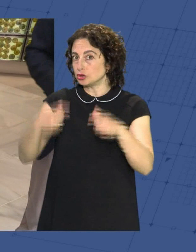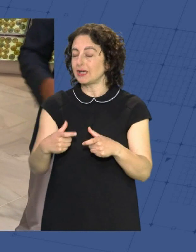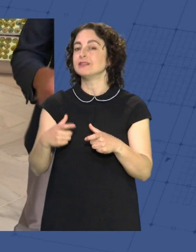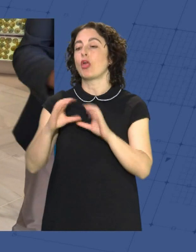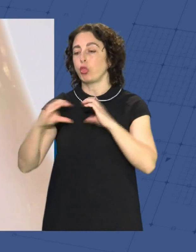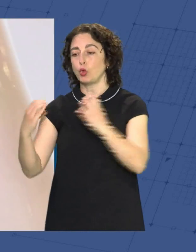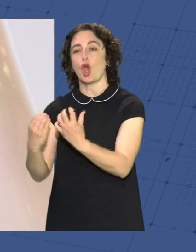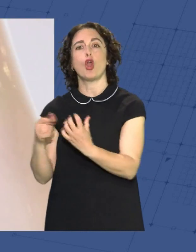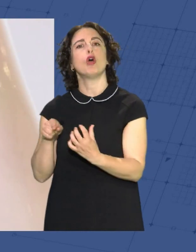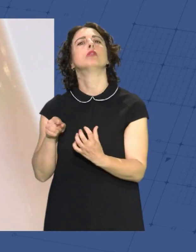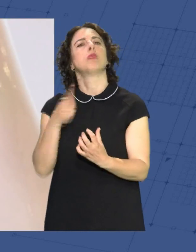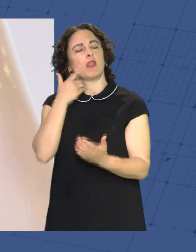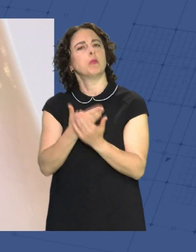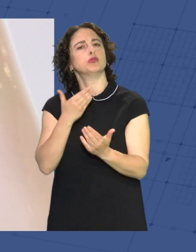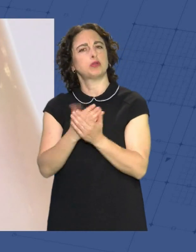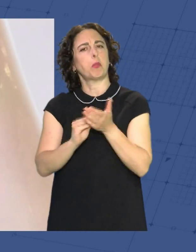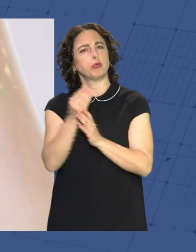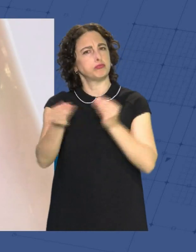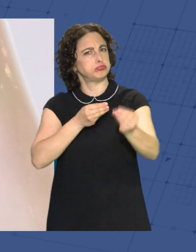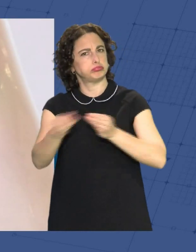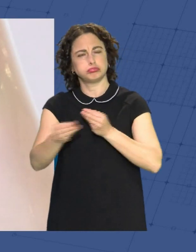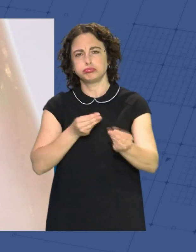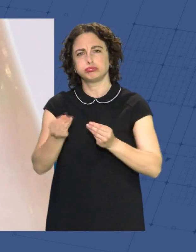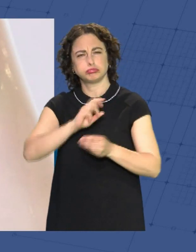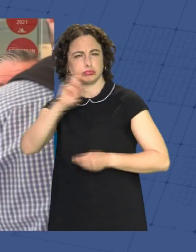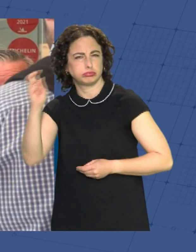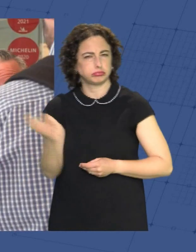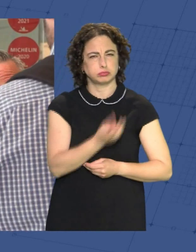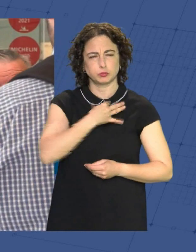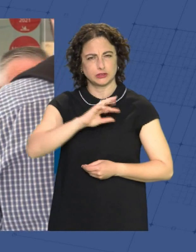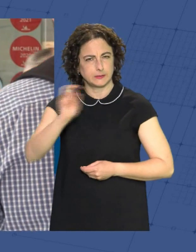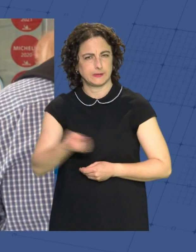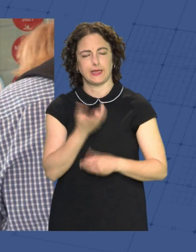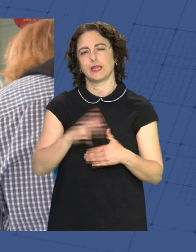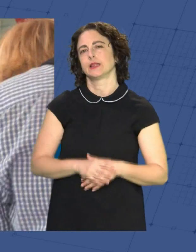ha demostrado ser un producto versátil y con infinidad de posibilidades.